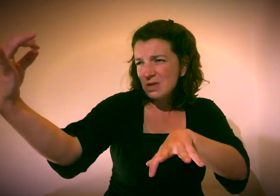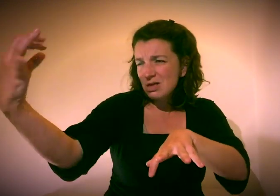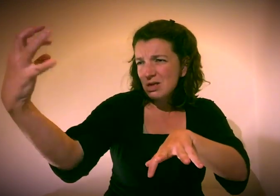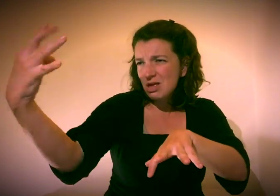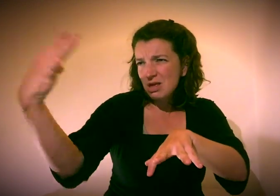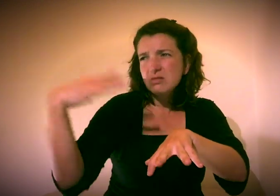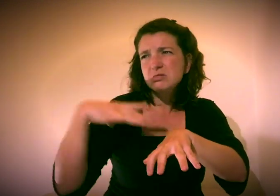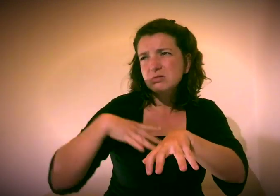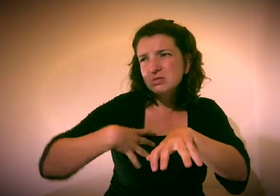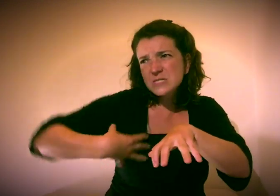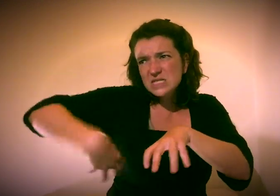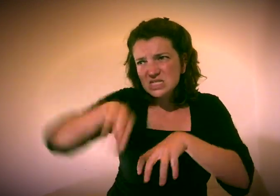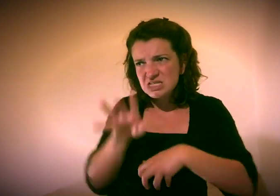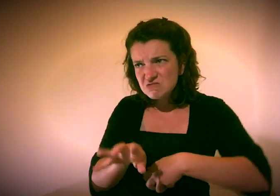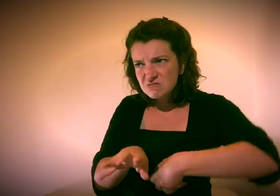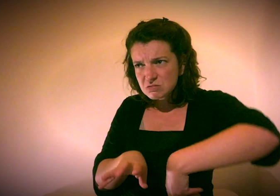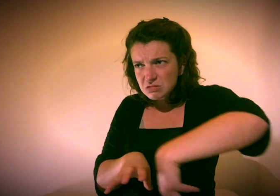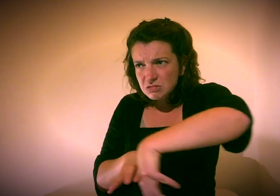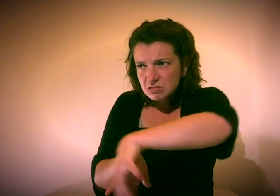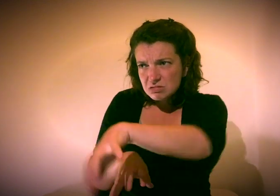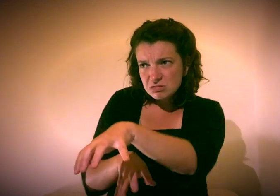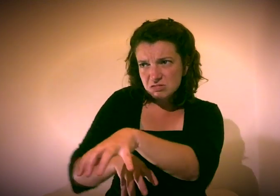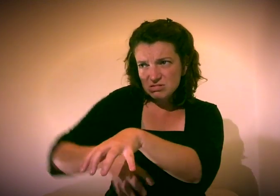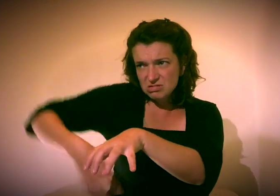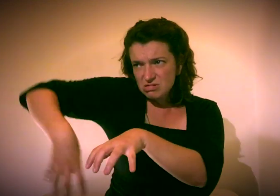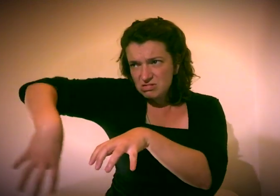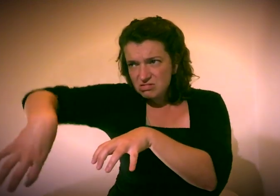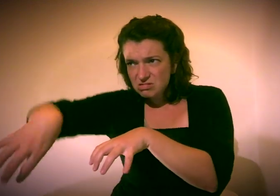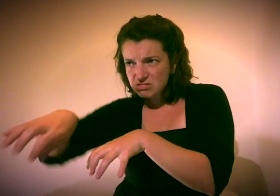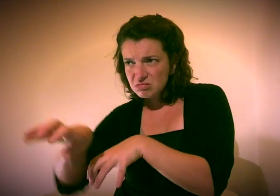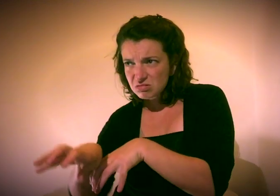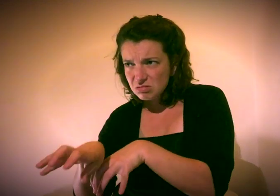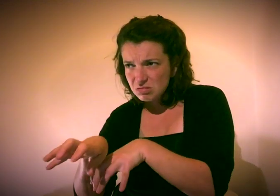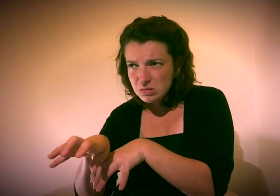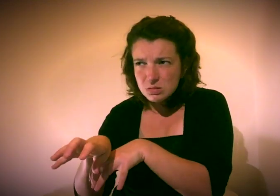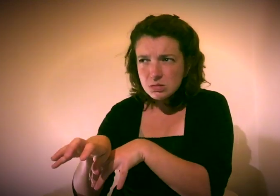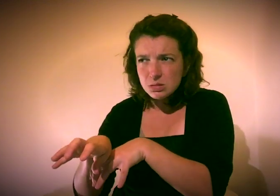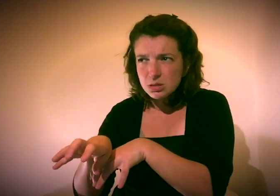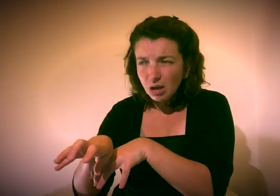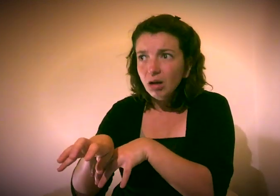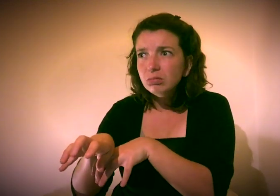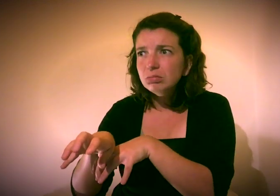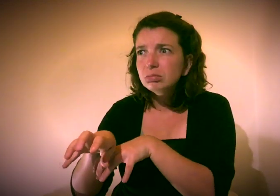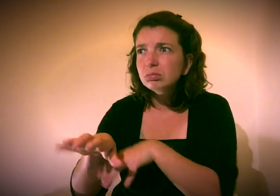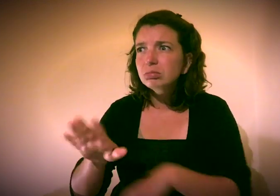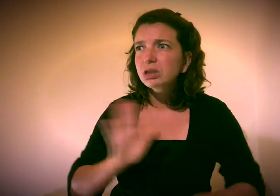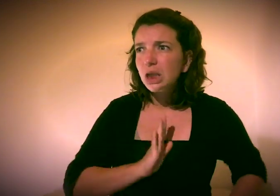feu, il aperçut Chien Bleu et la petite fille endormie à ses côtés.